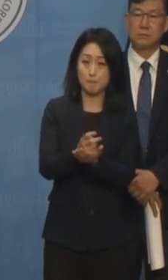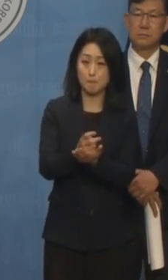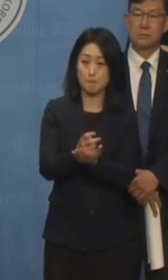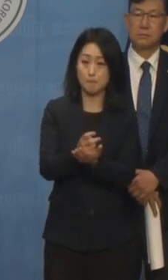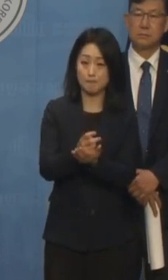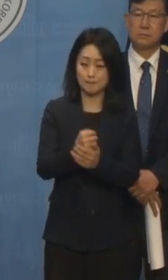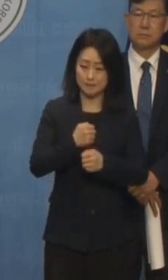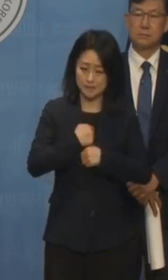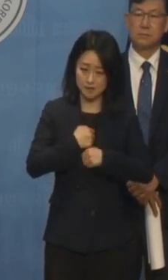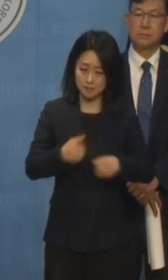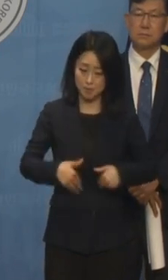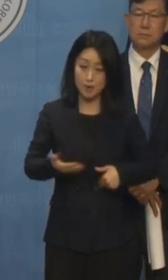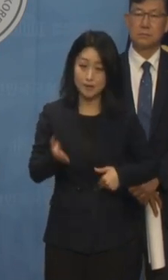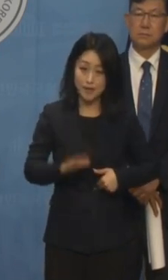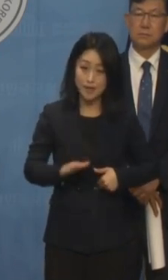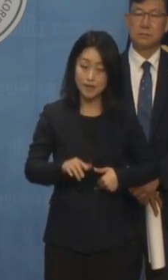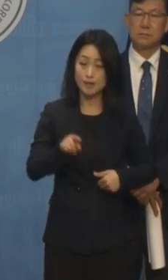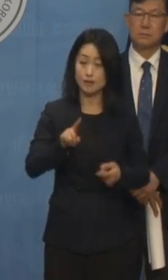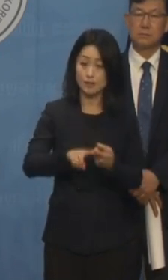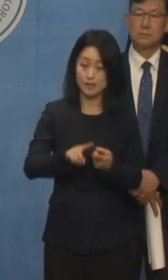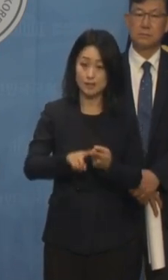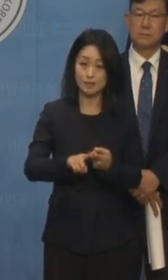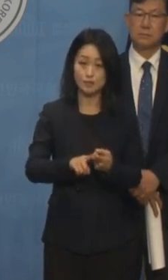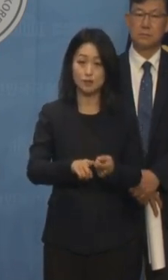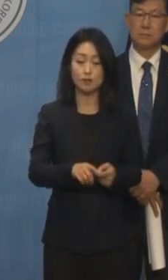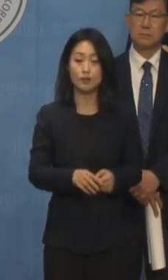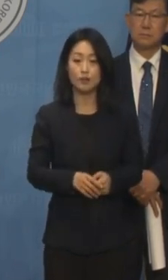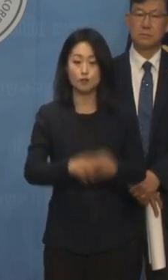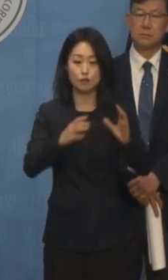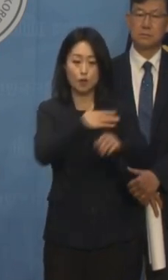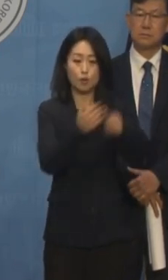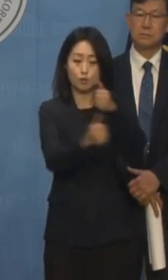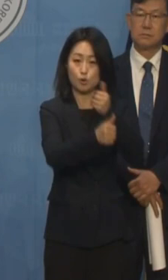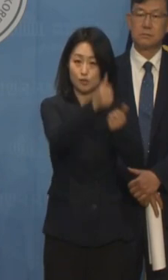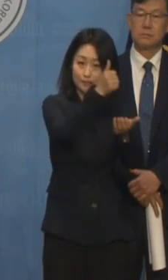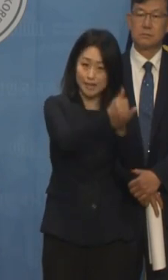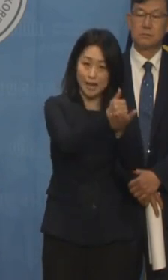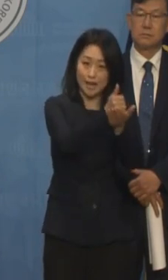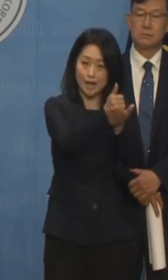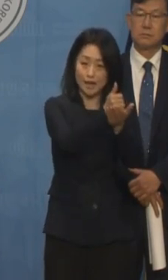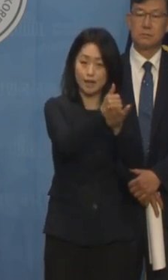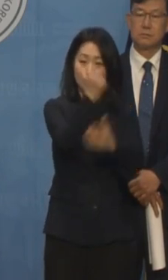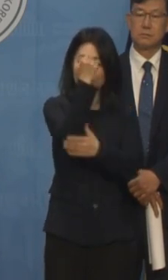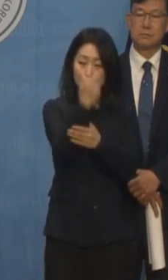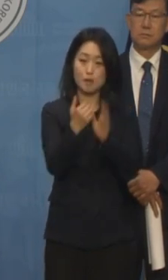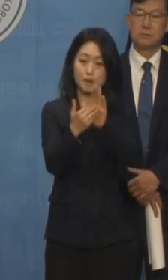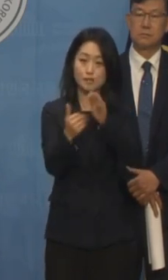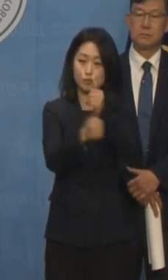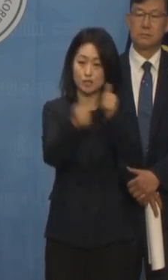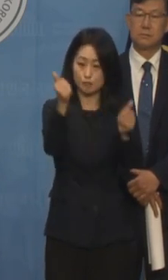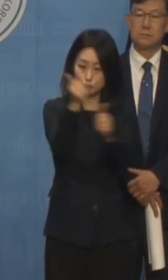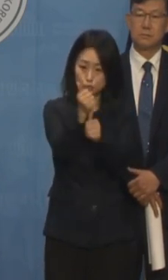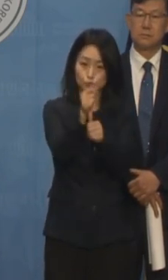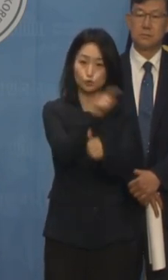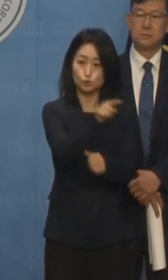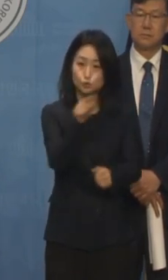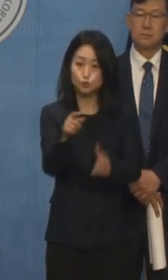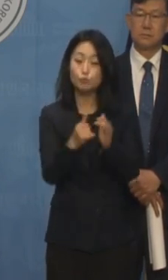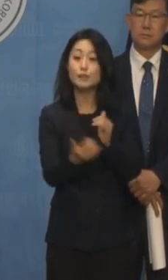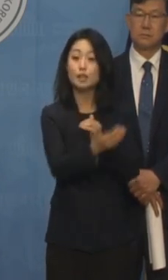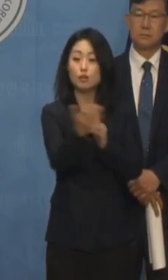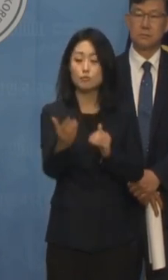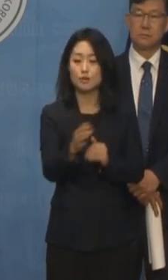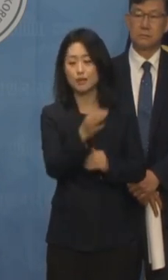위해서 무력화시킨 유철한 국민권익위원장과 정성윤 부패방지 부위원장은 국민들